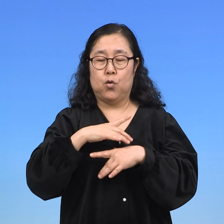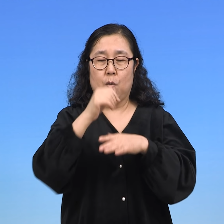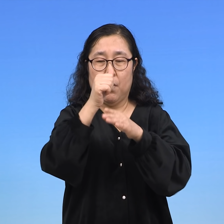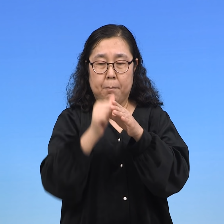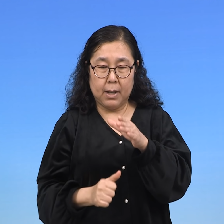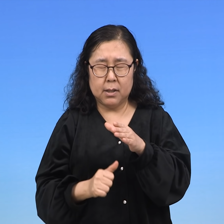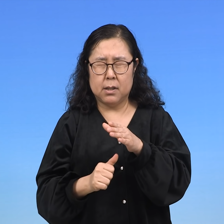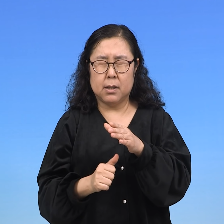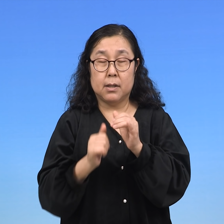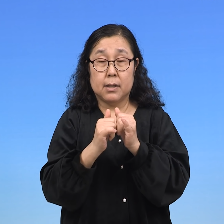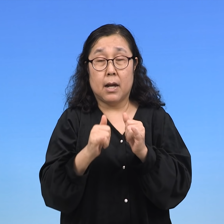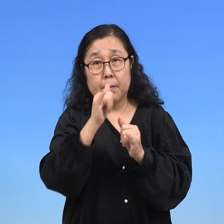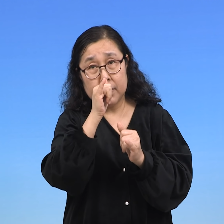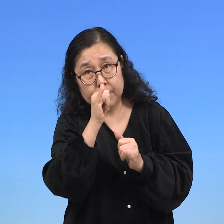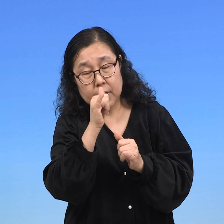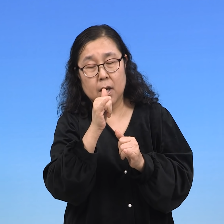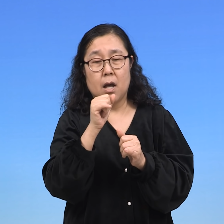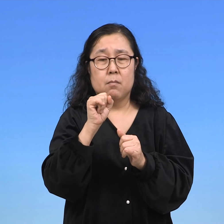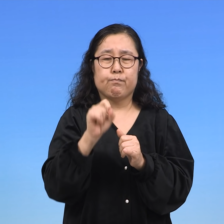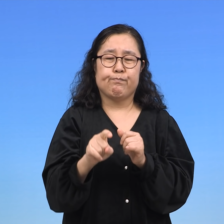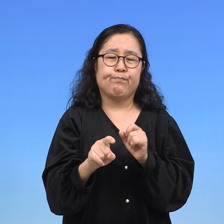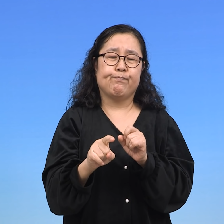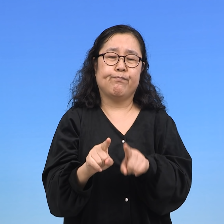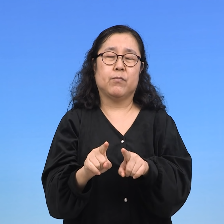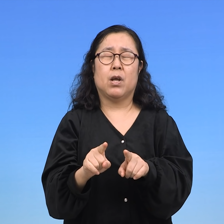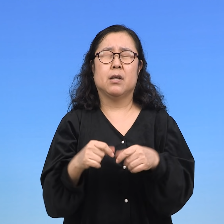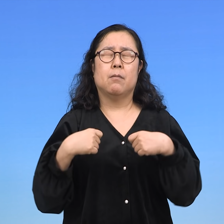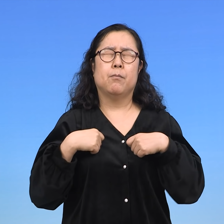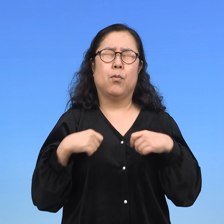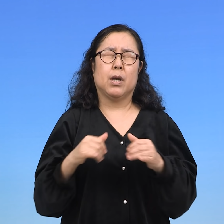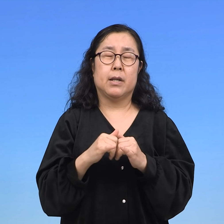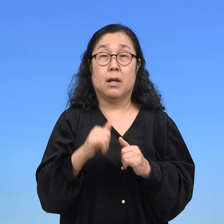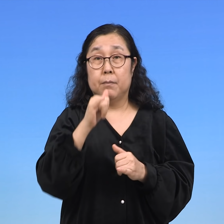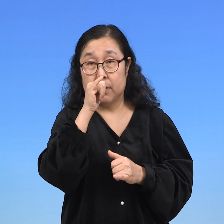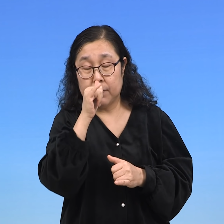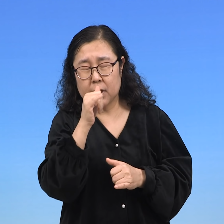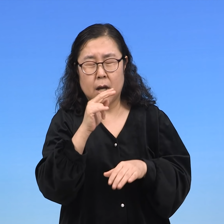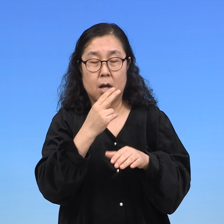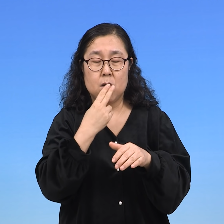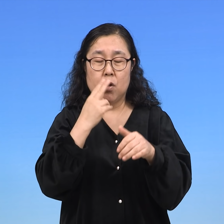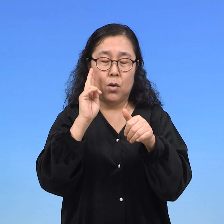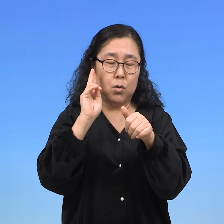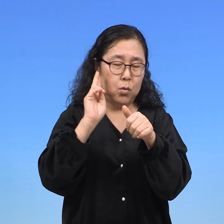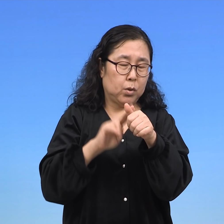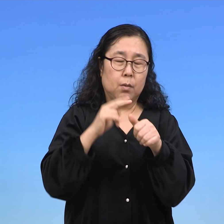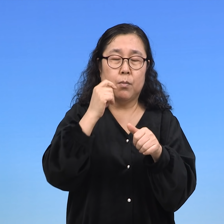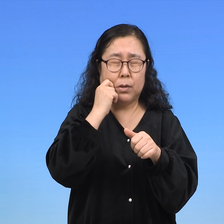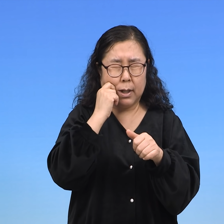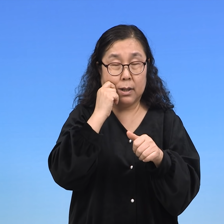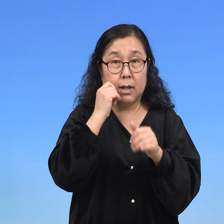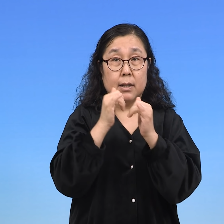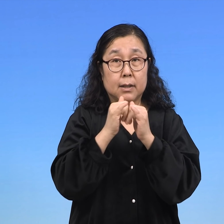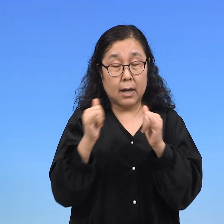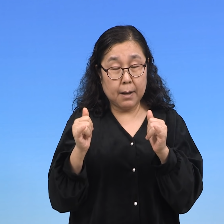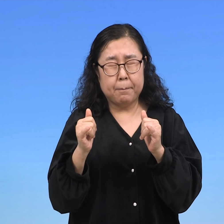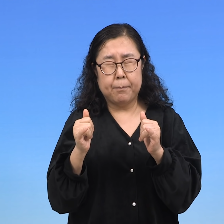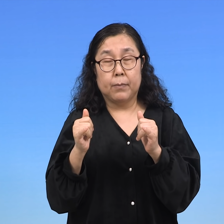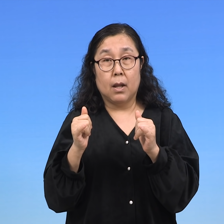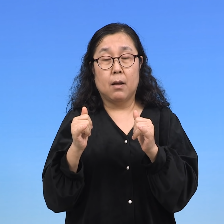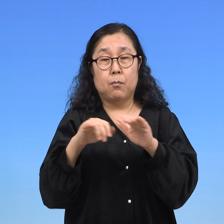두려움에 빠져 계시는 분 계세요? 주저앉아 있는 분 계세요? 도전할 수 없는 분? 이제는 모험할 힘이 없는